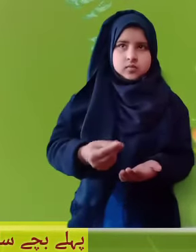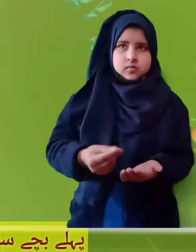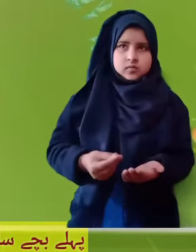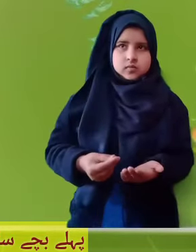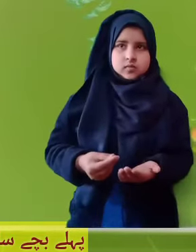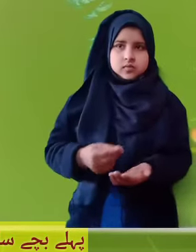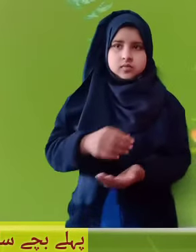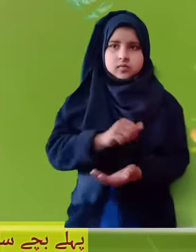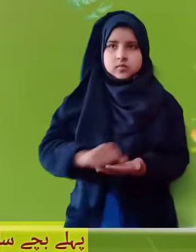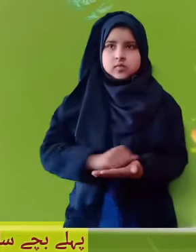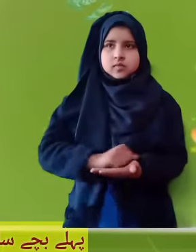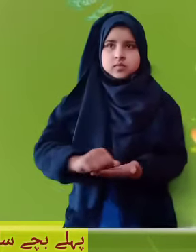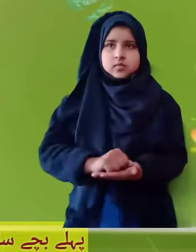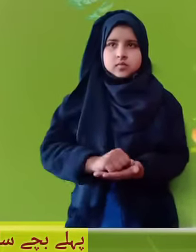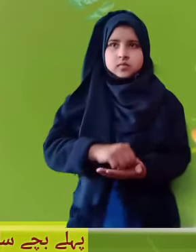स्लेट